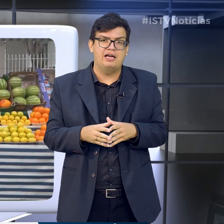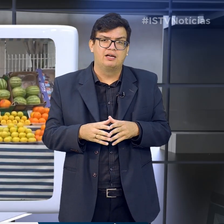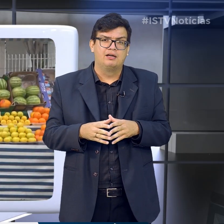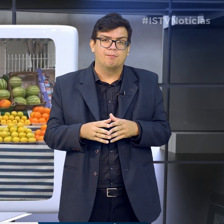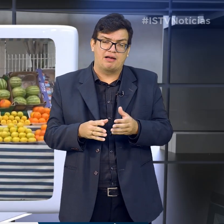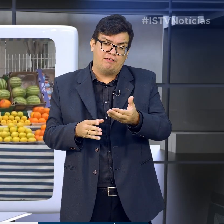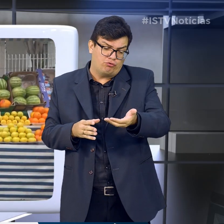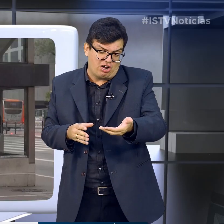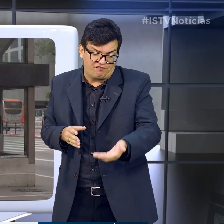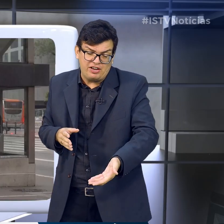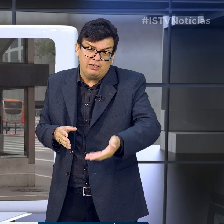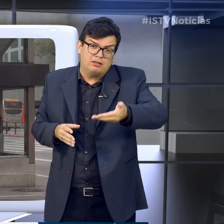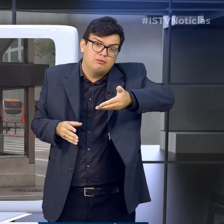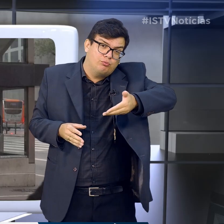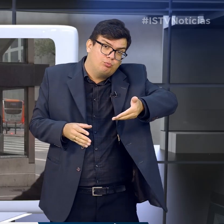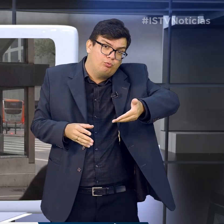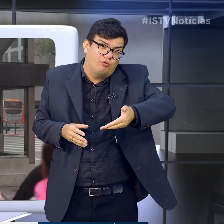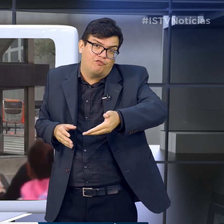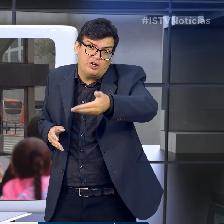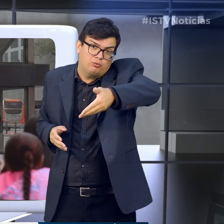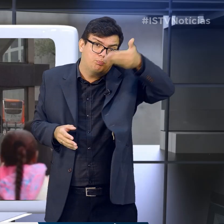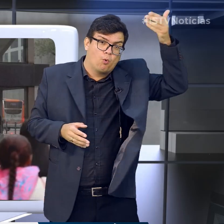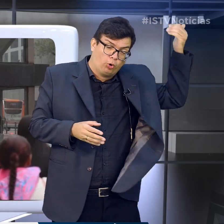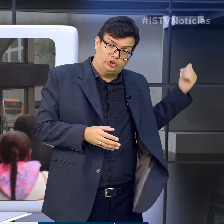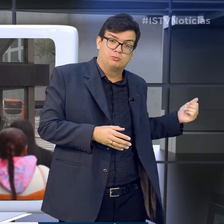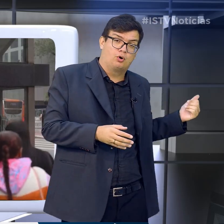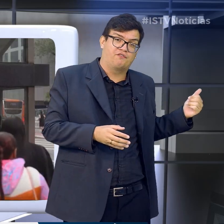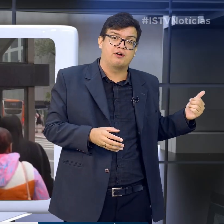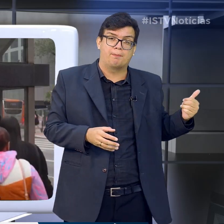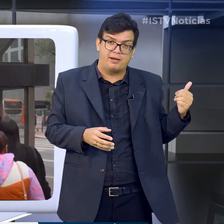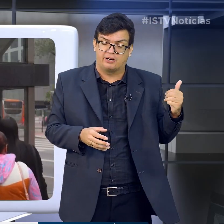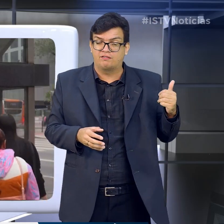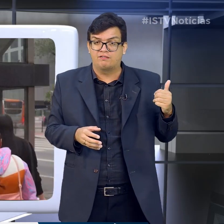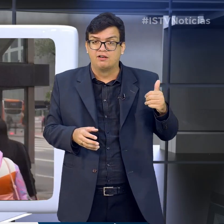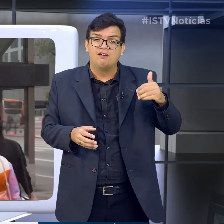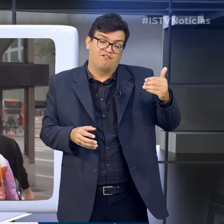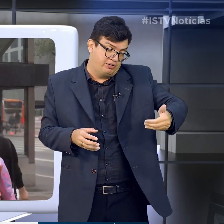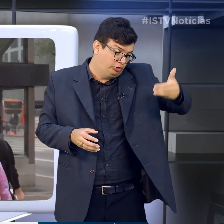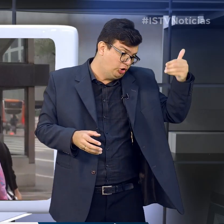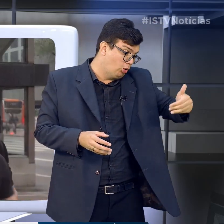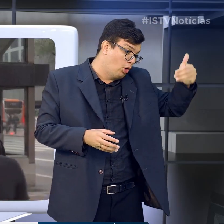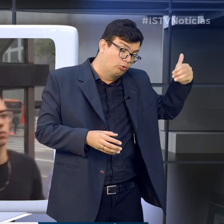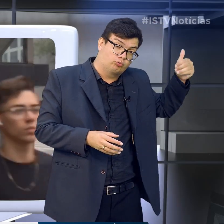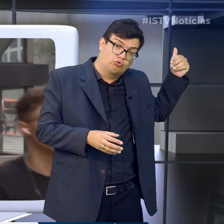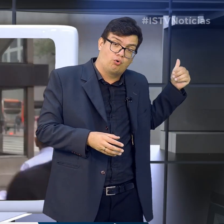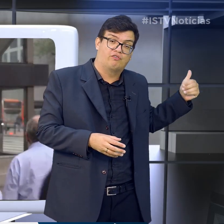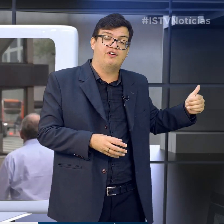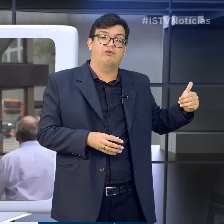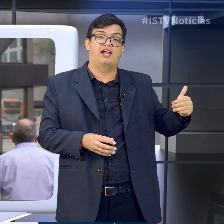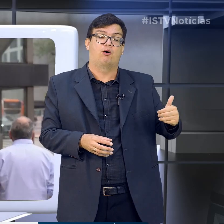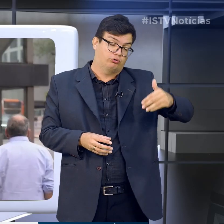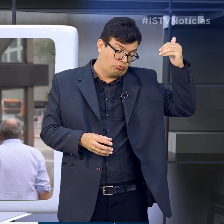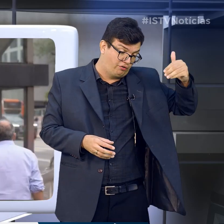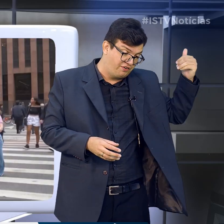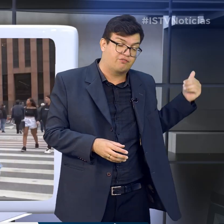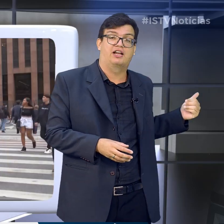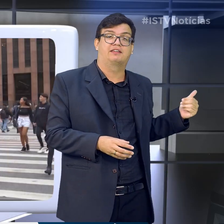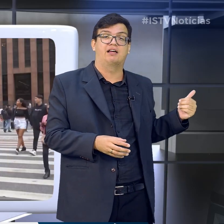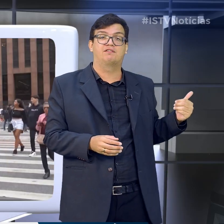mas isso já vem não foi do último governo apenas veio de outros governos lá outros governos lá atrás